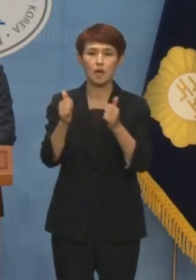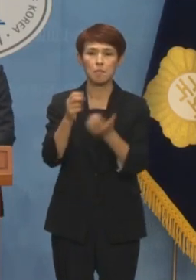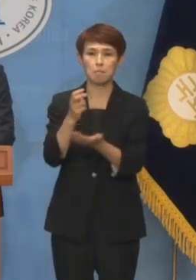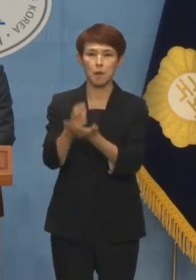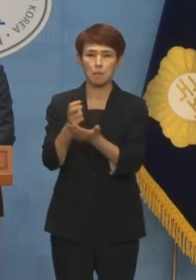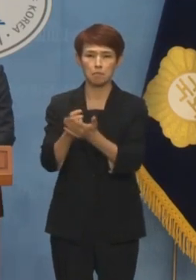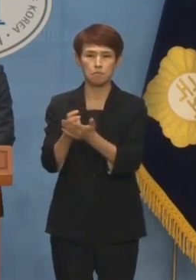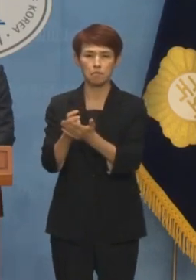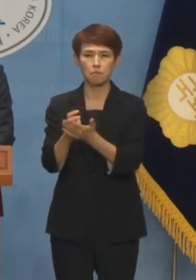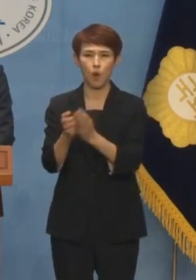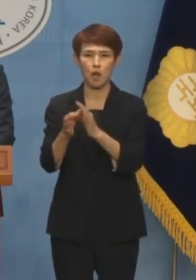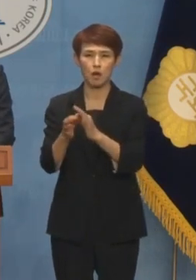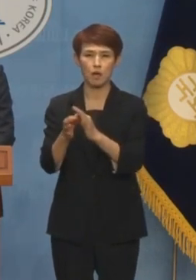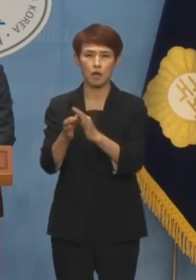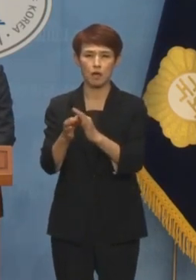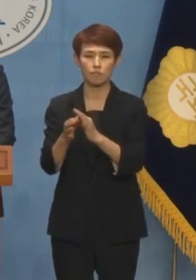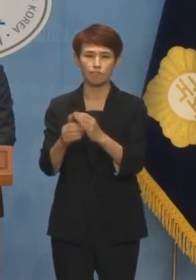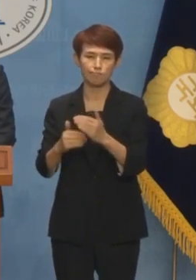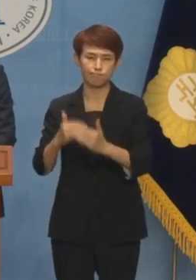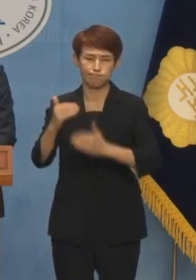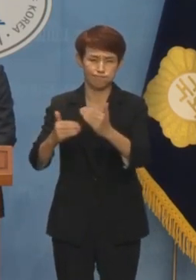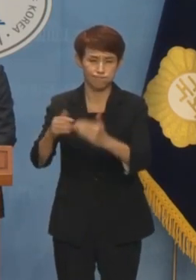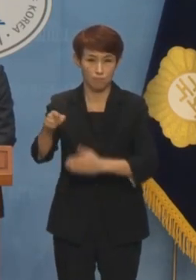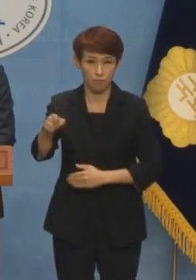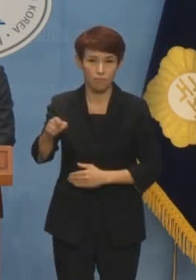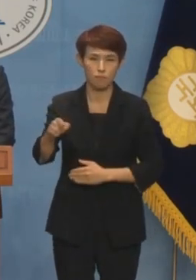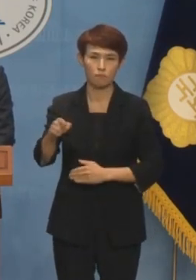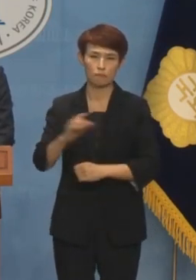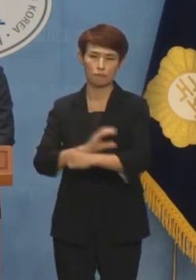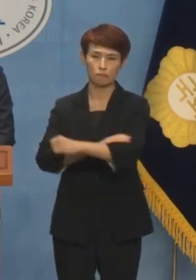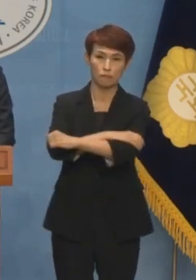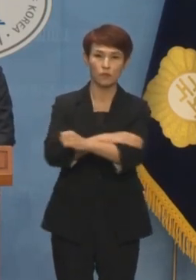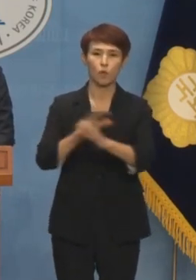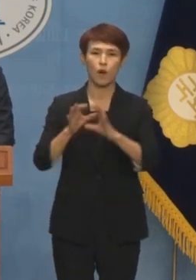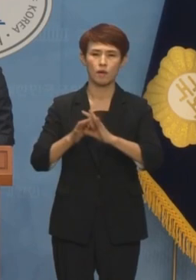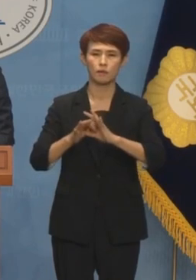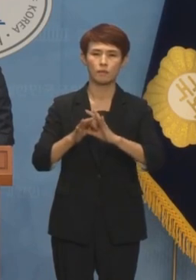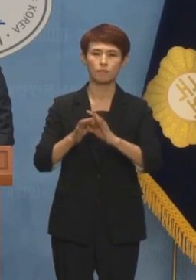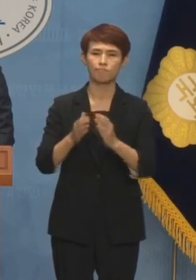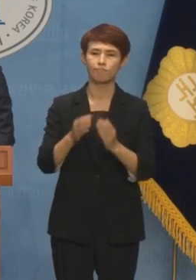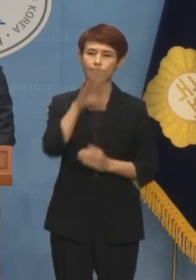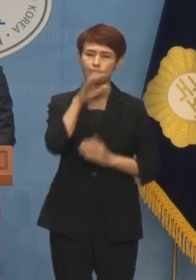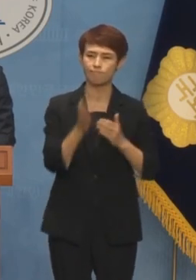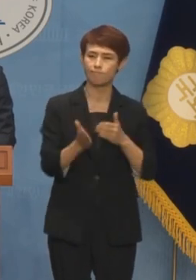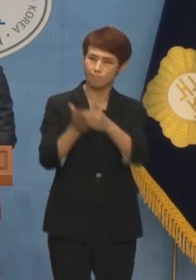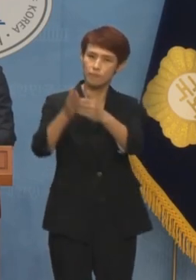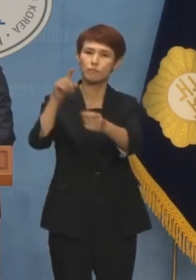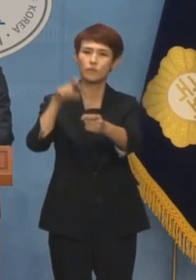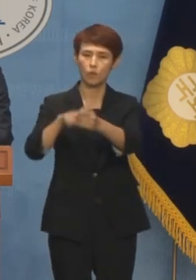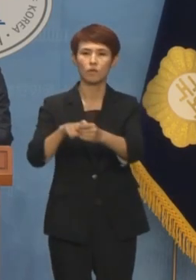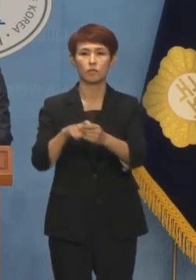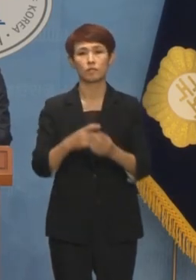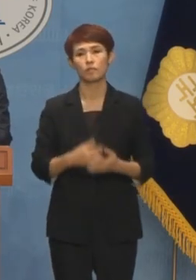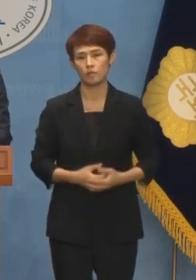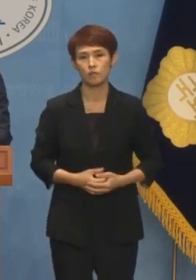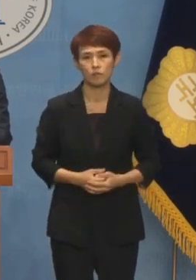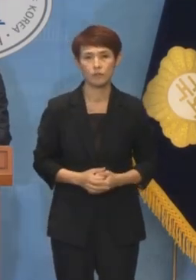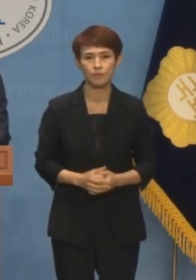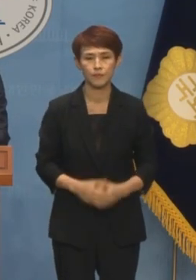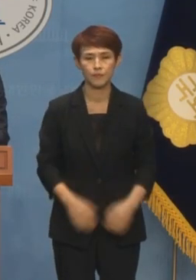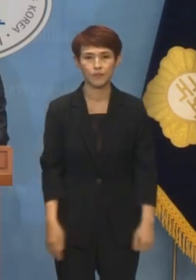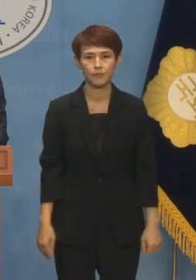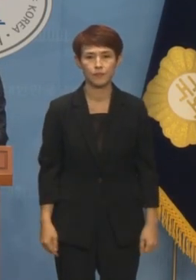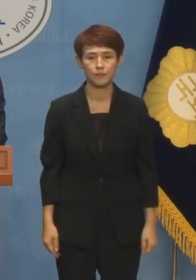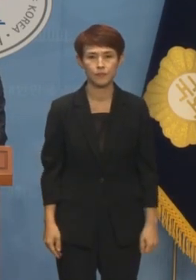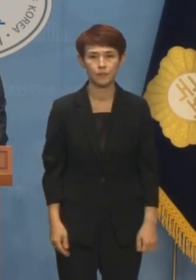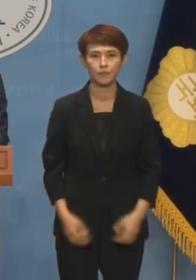폭주와 또 입법 독재에 관해서 강력히 규탄하기 위해서 이 자리에 섰습니다. 오늘 바쁜이도 송석준 의원님,